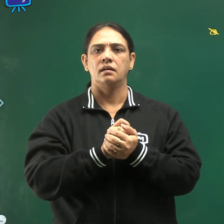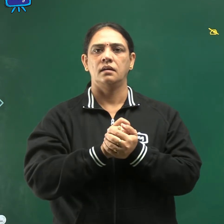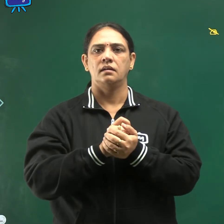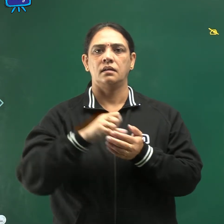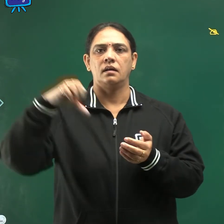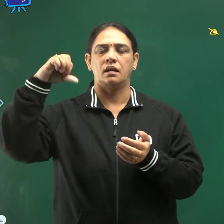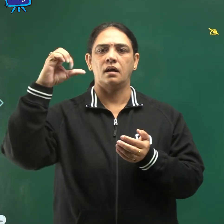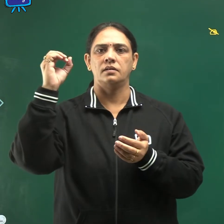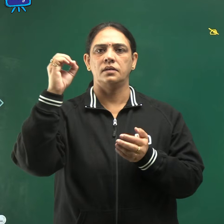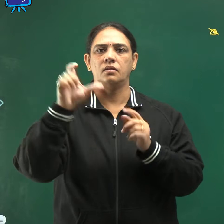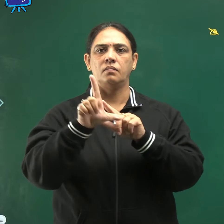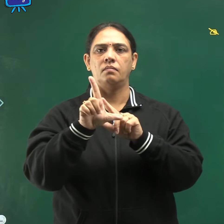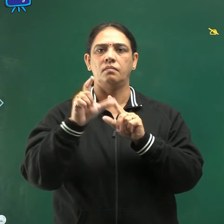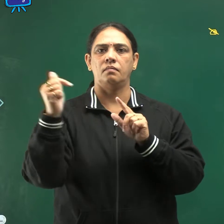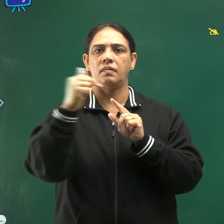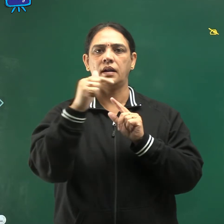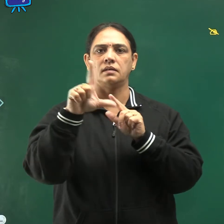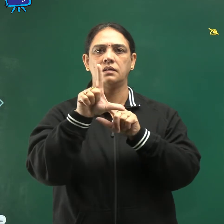90 माइनस थीटा